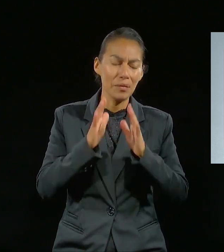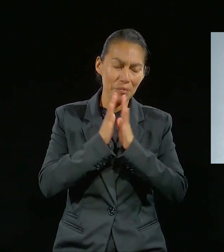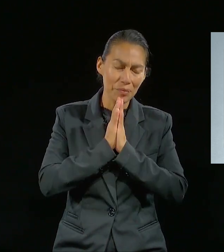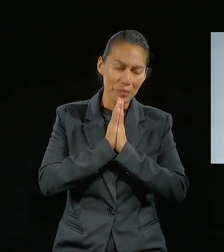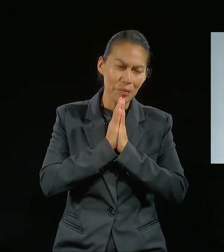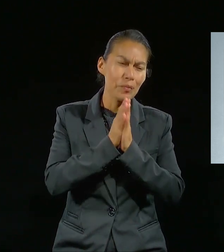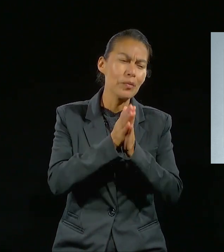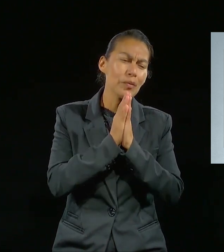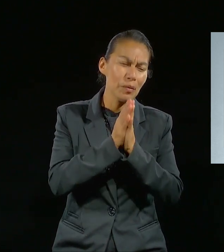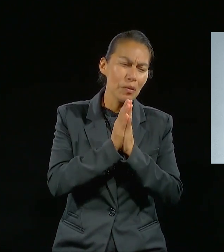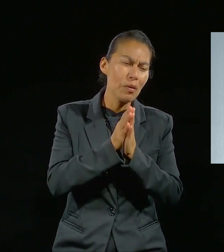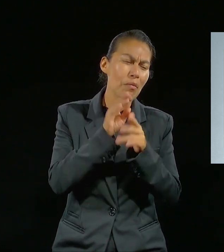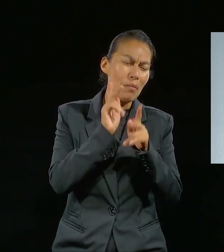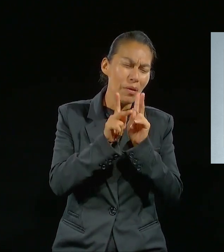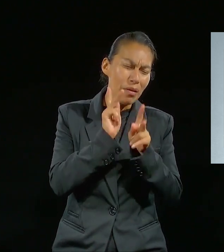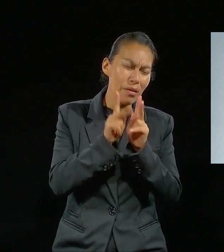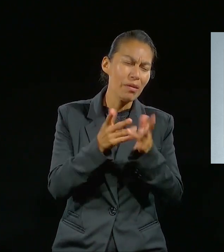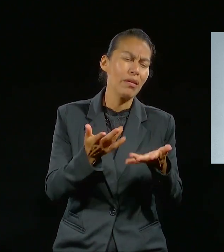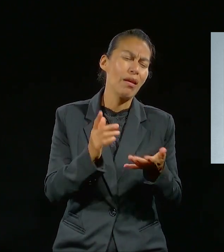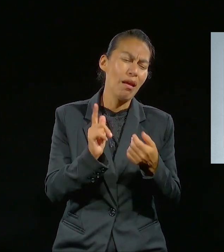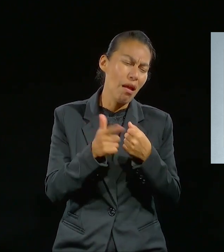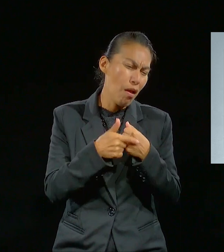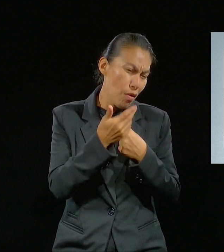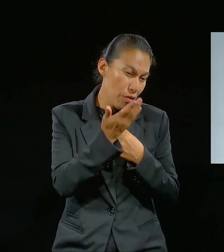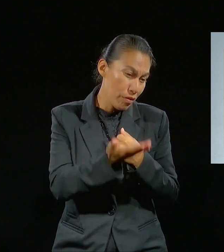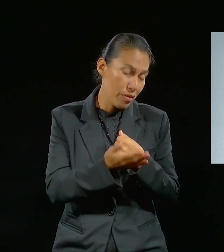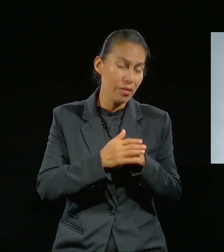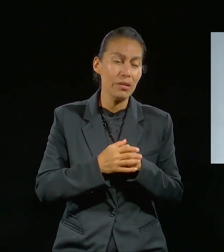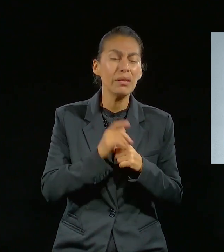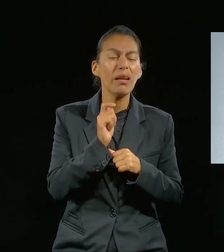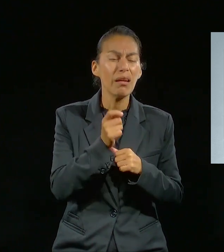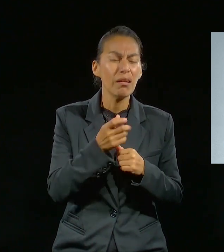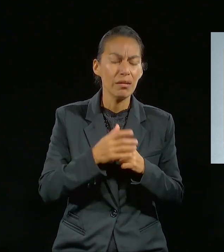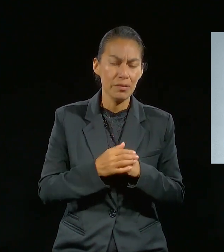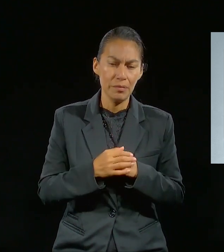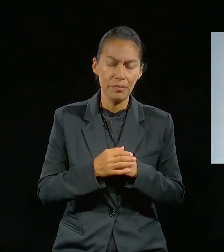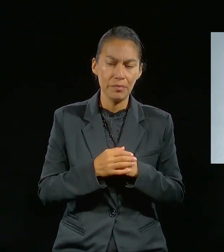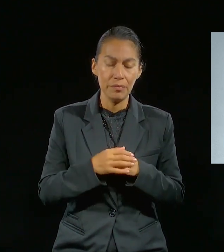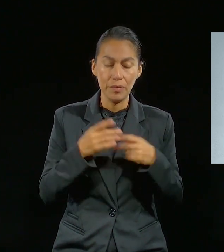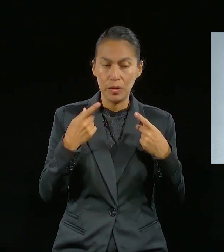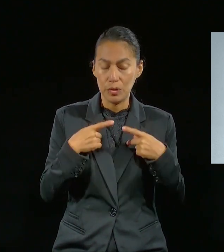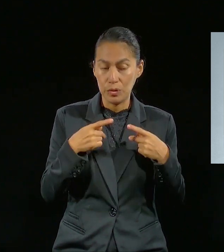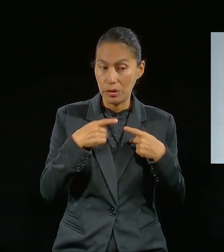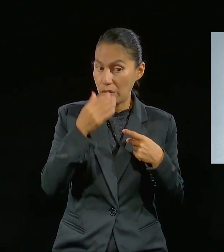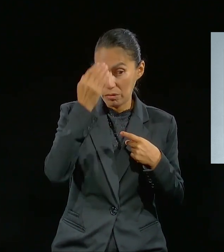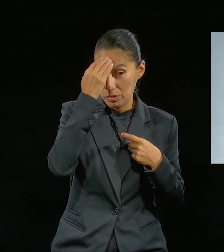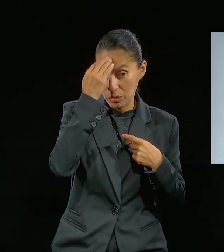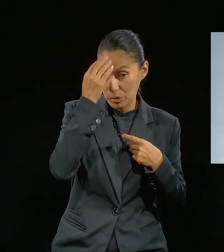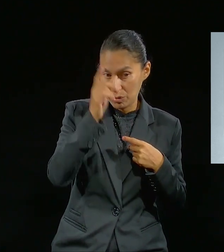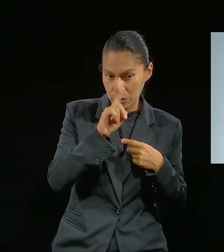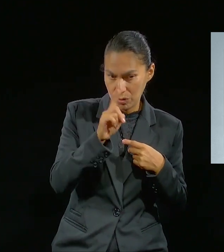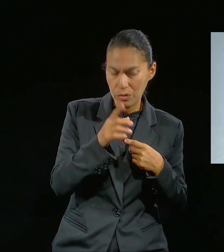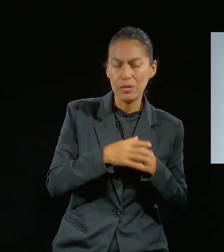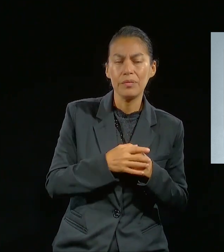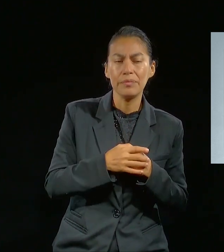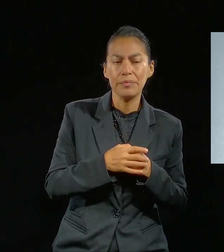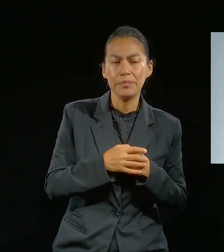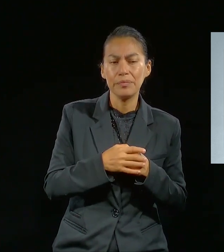Amén. Cuéntanos algo de ti para que, pues, el público que no está